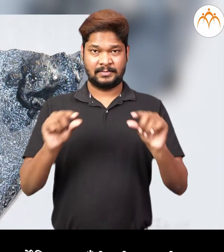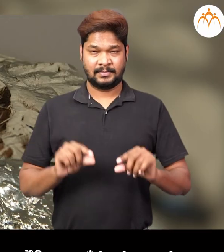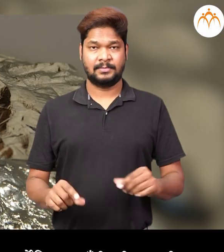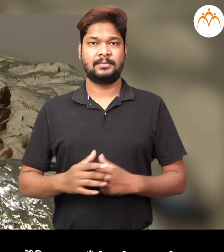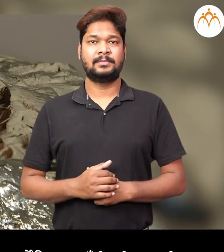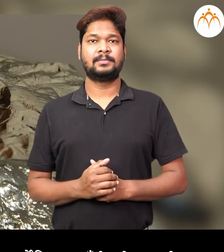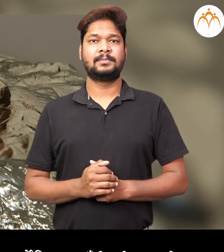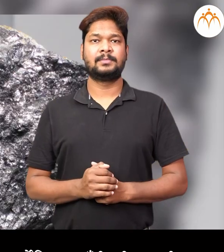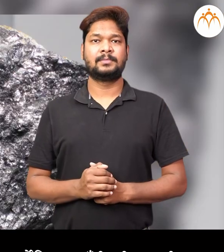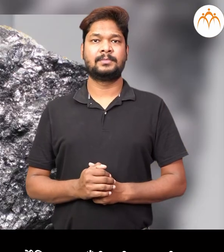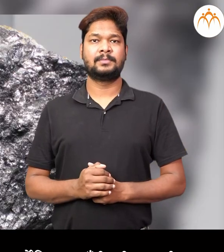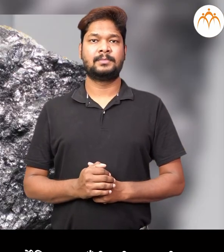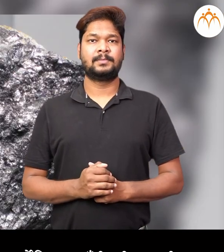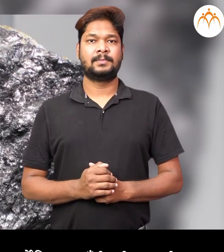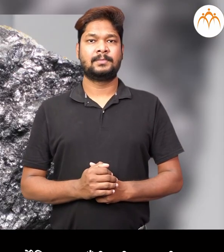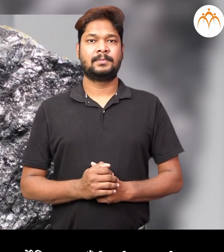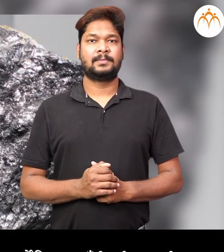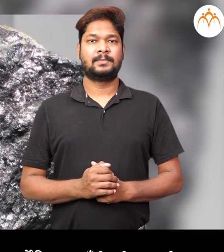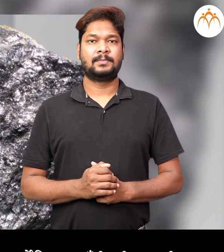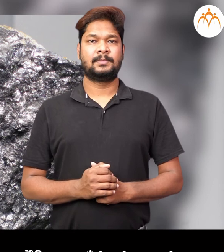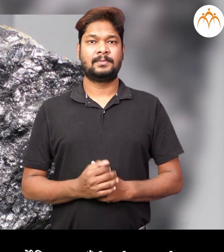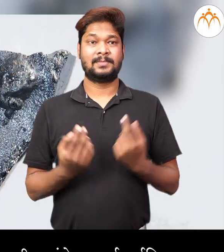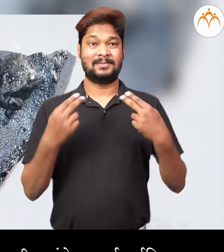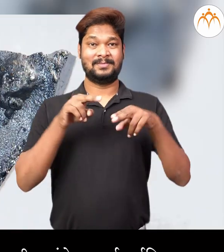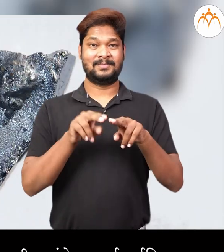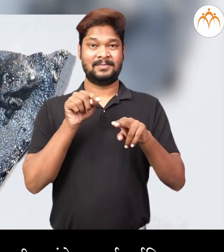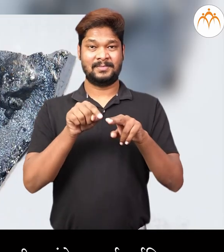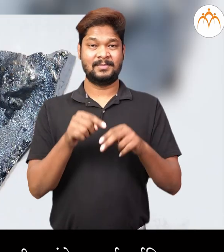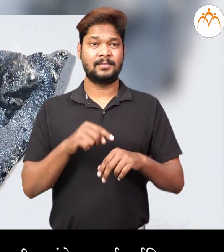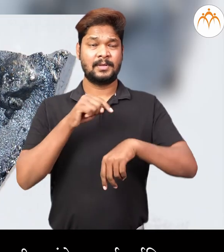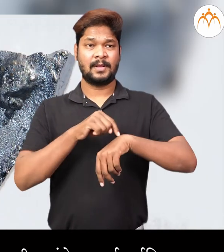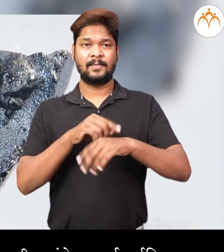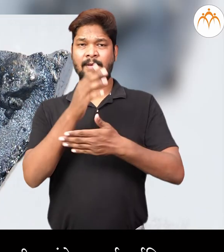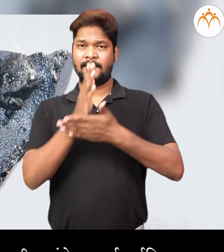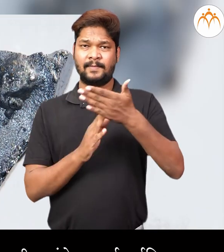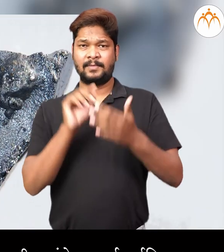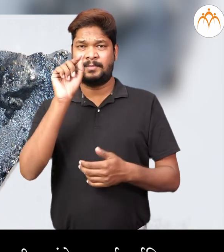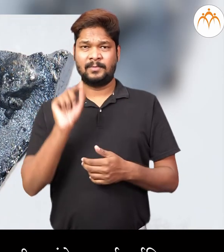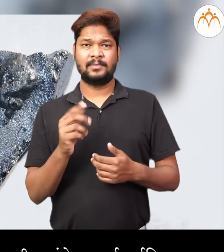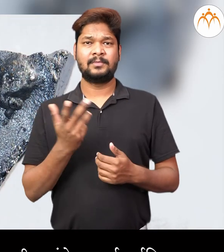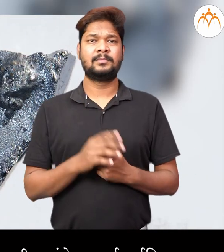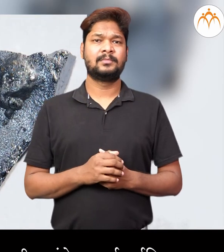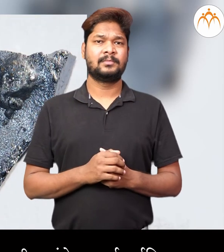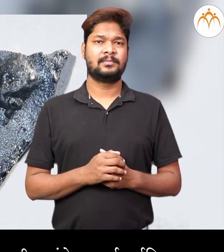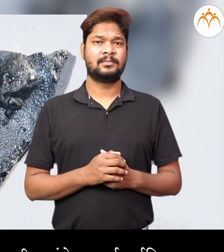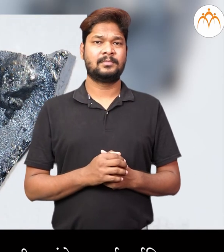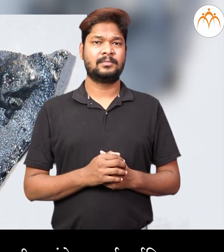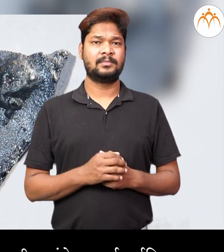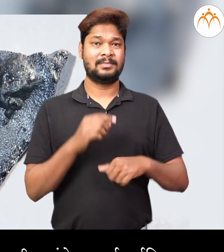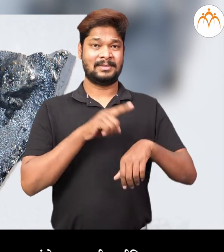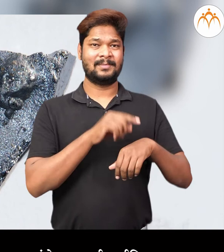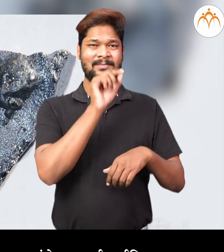सिलिकॉन, जर्मेनियम, अँटीमनी इत्यादी. धातू सदृश पदार्थ काही काही काळासाठी धातूंचे गुणधर्म